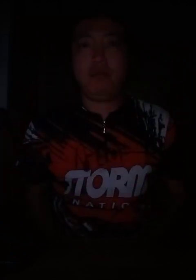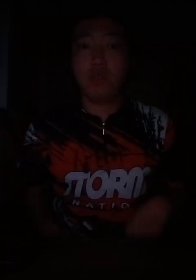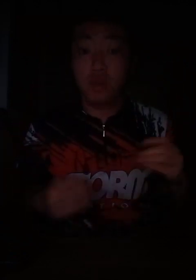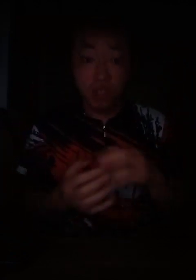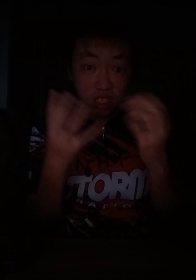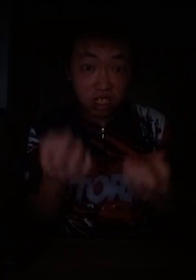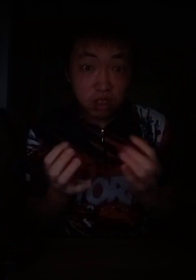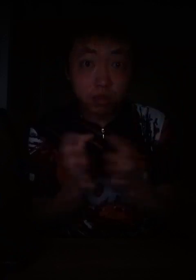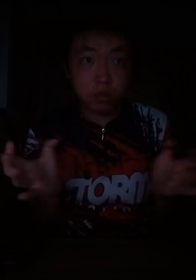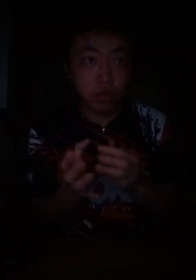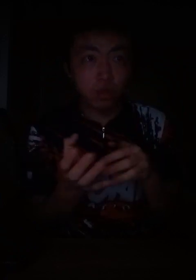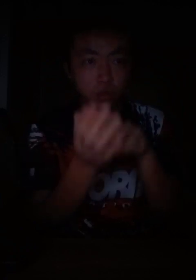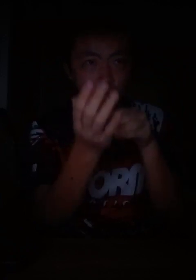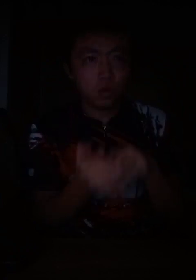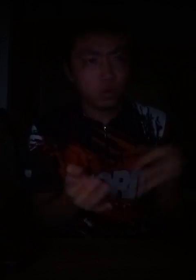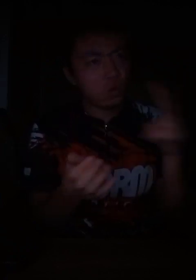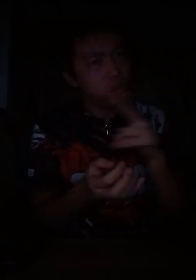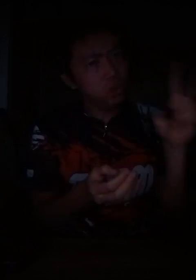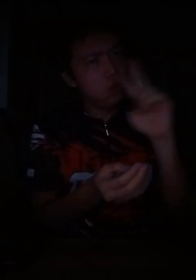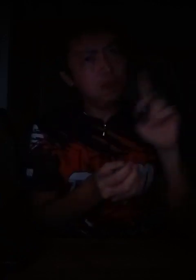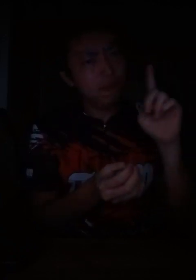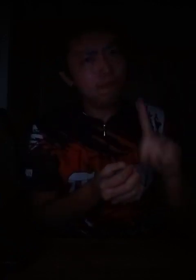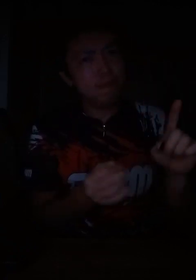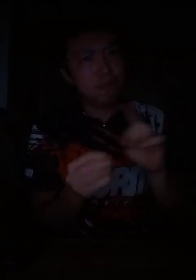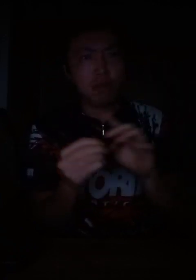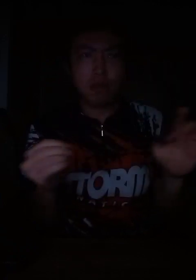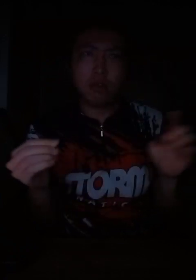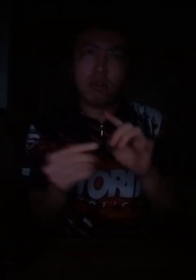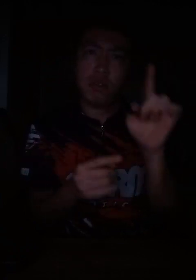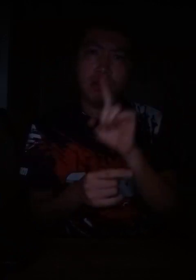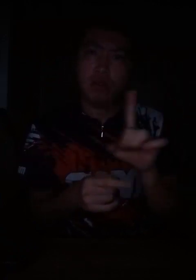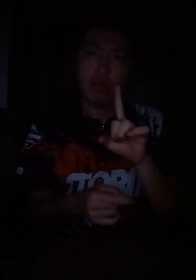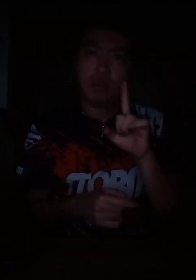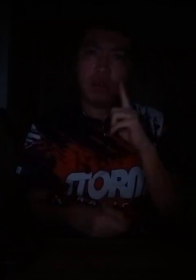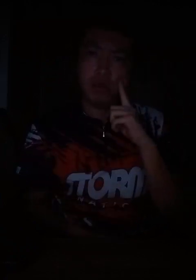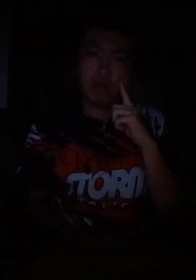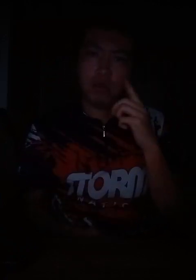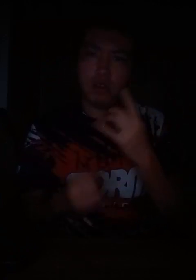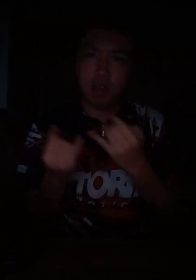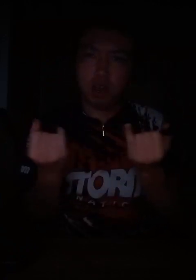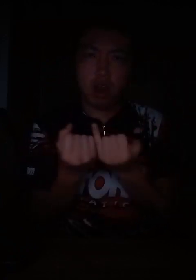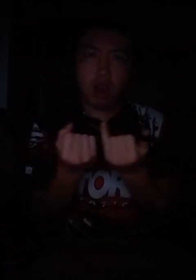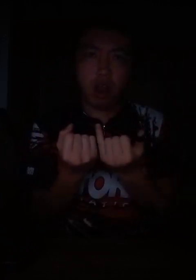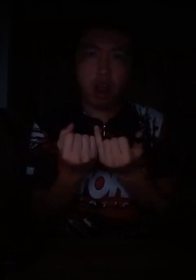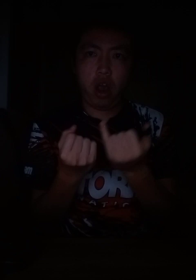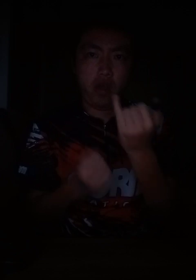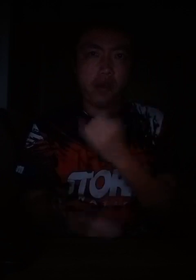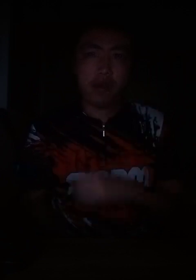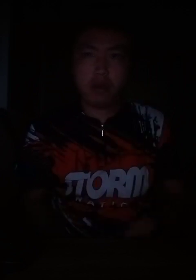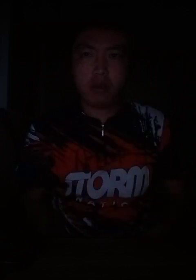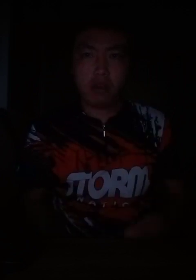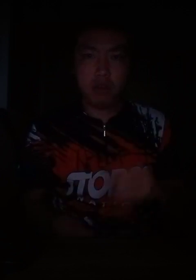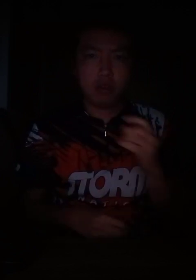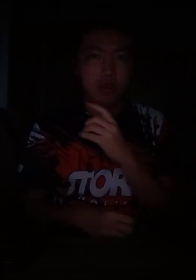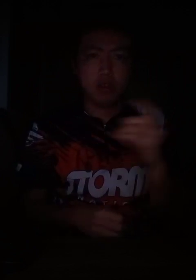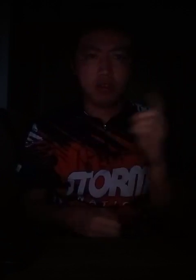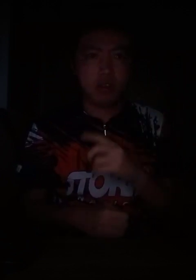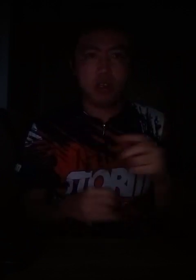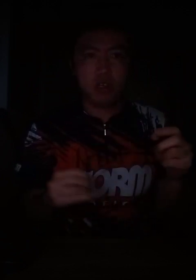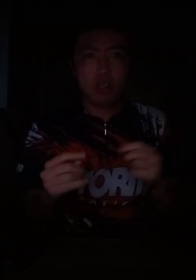해야 될 일을 왜 한 명이 보내도 되게끔 만드냐 이거죠. 저희들이 2019년도부터 요구를 하고